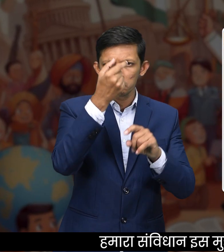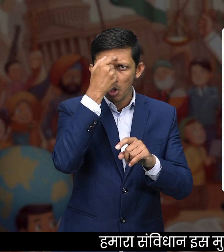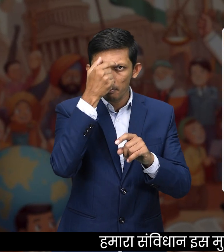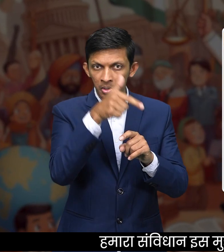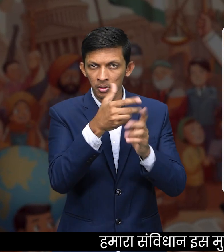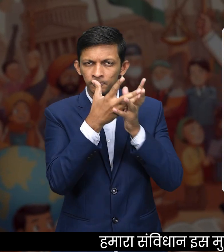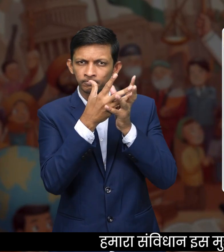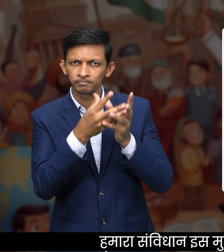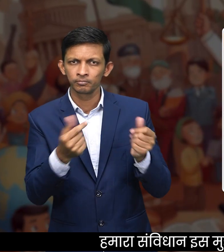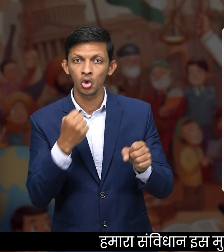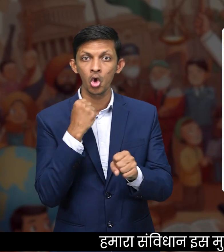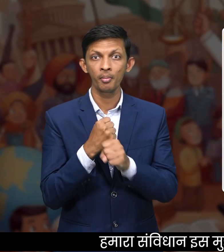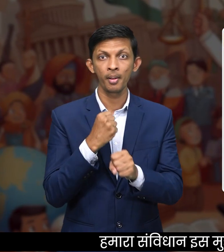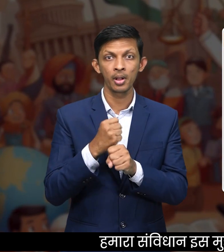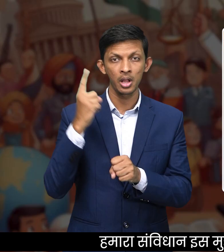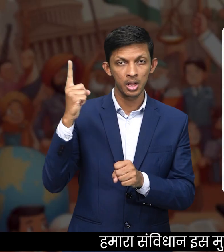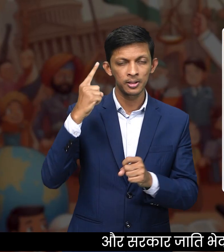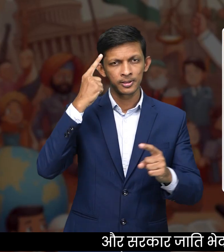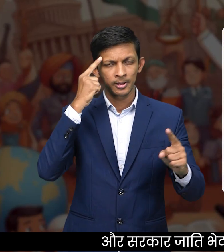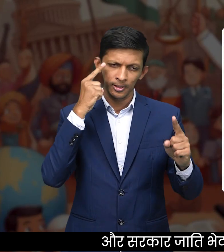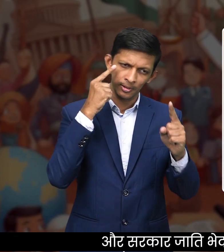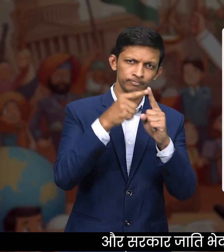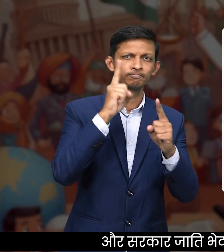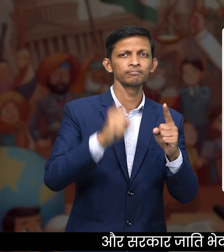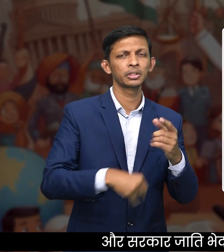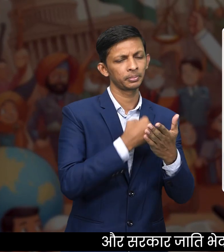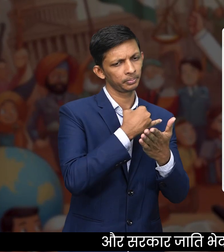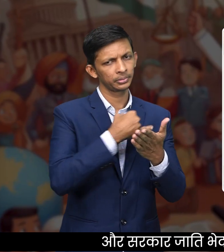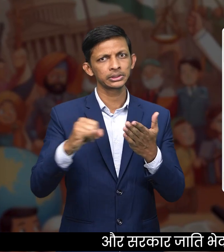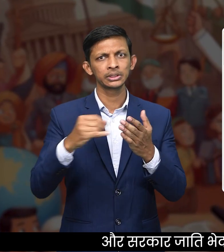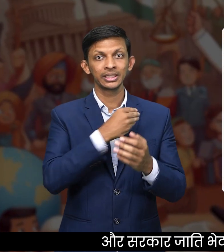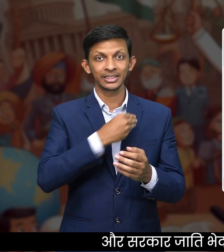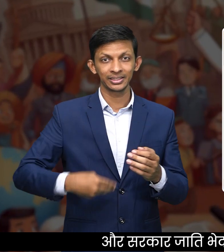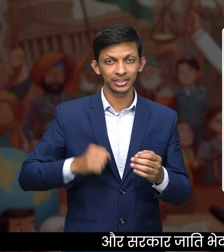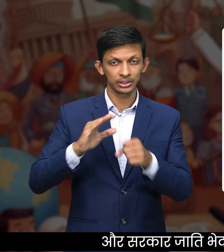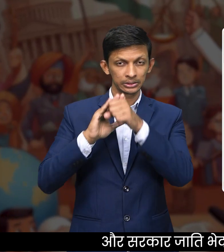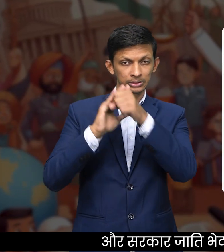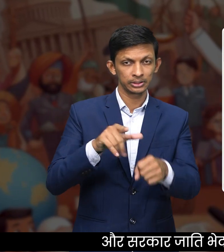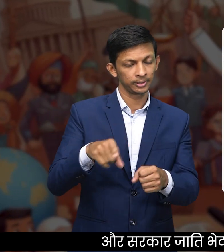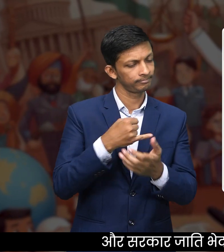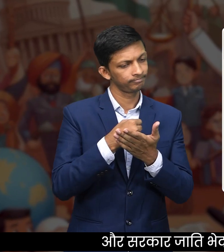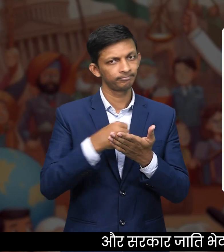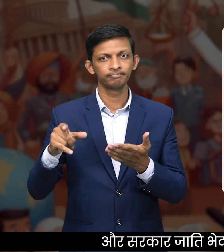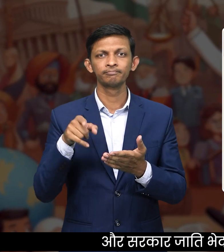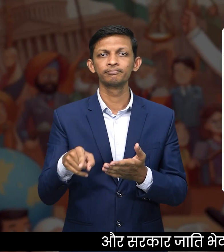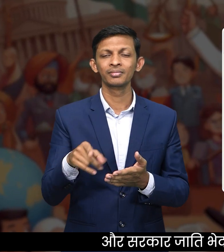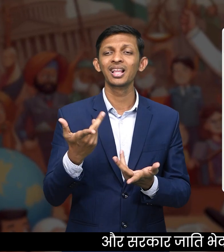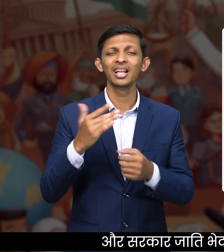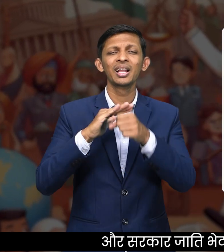सामना करने का उद्देश्य रखता है और सरकार जाति भेदभाव को खत्म करने के लिए समर्पित है।